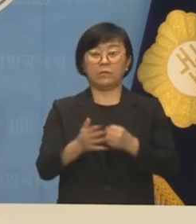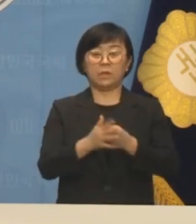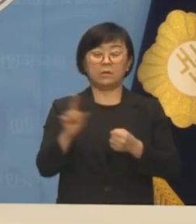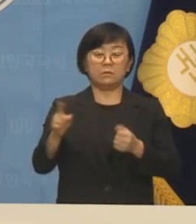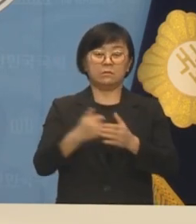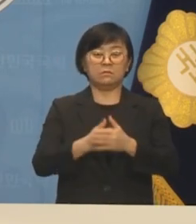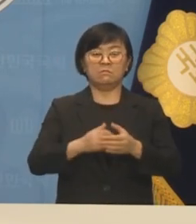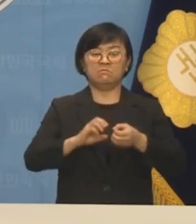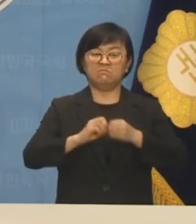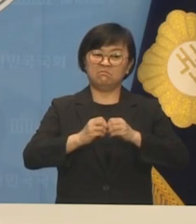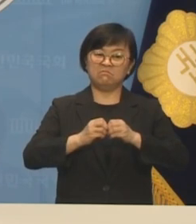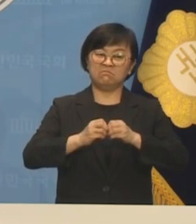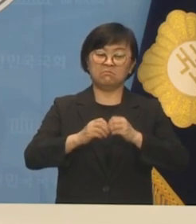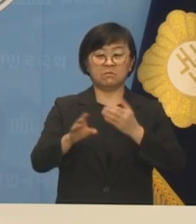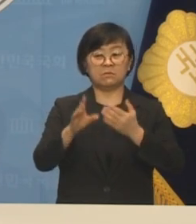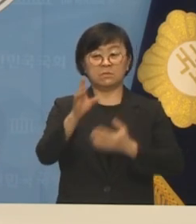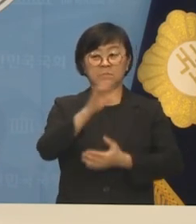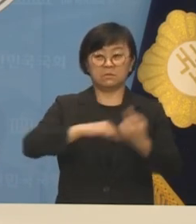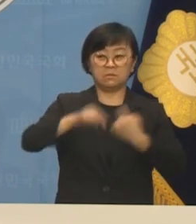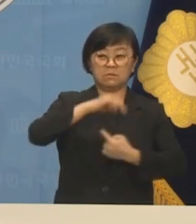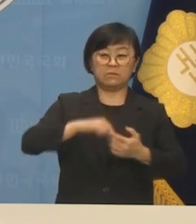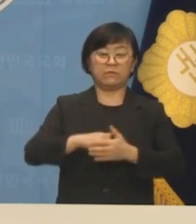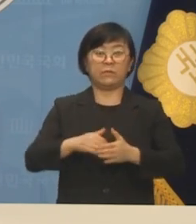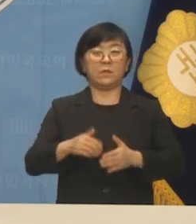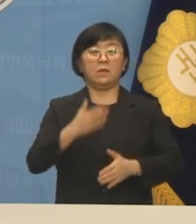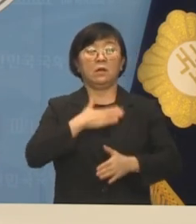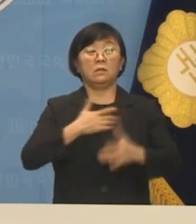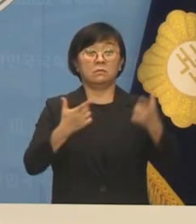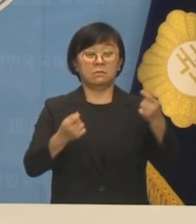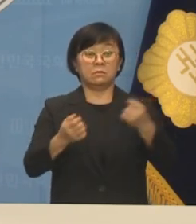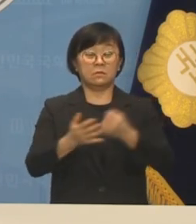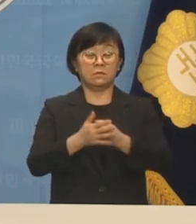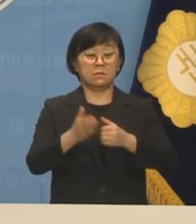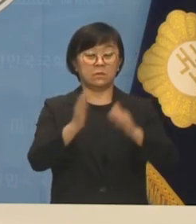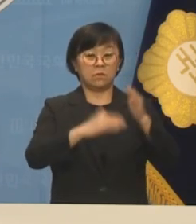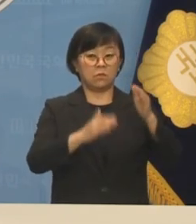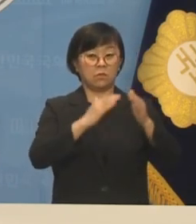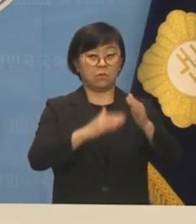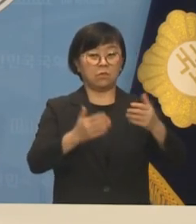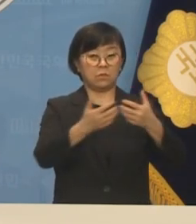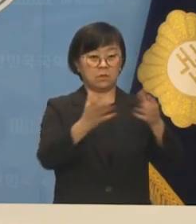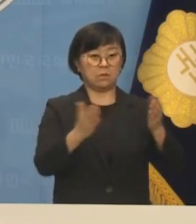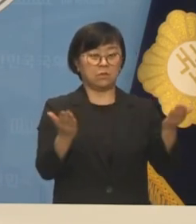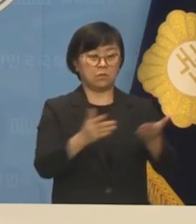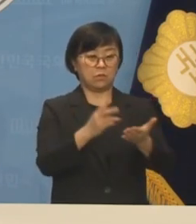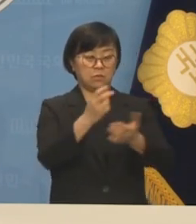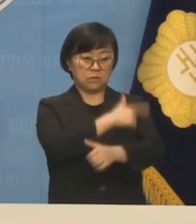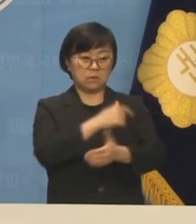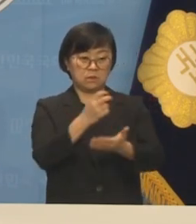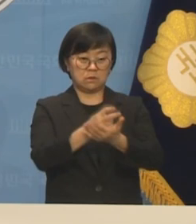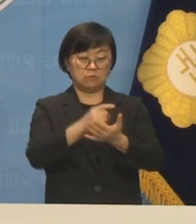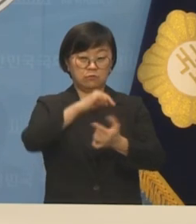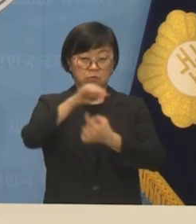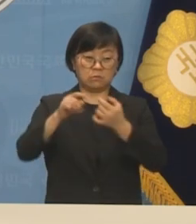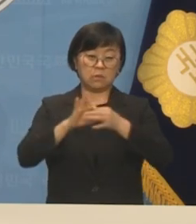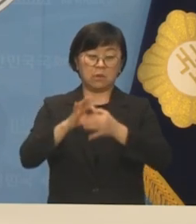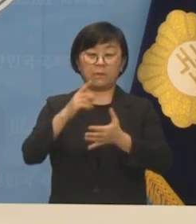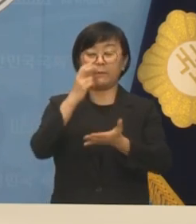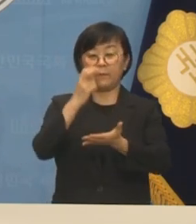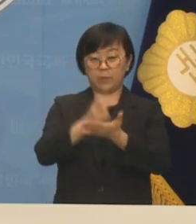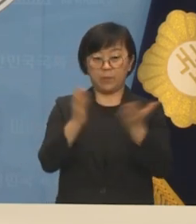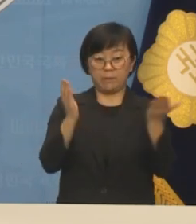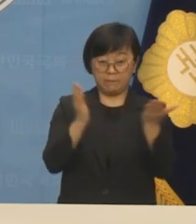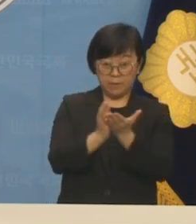이것은 터무니없는 변명입니다. 잘 아시다시피 공공기관 노동이사제는 공공기관 운영에 관한 법률에